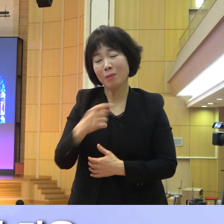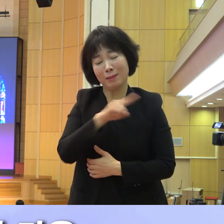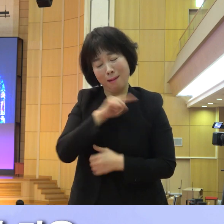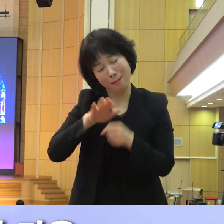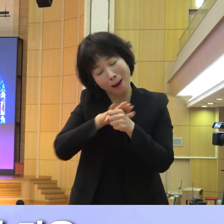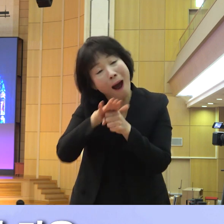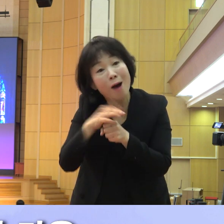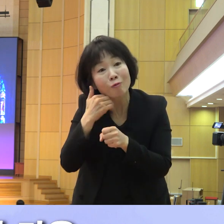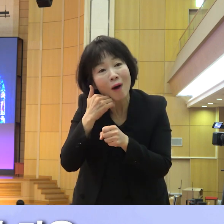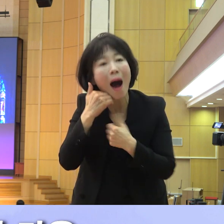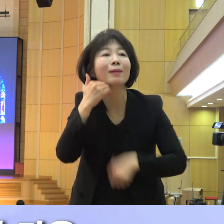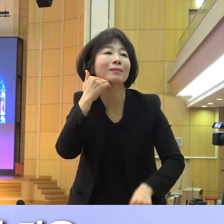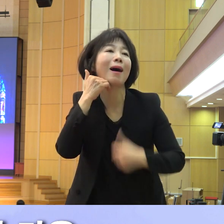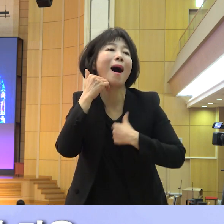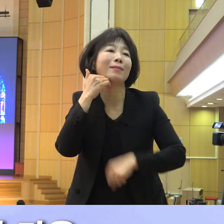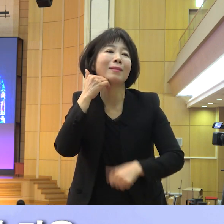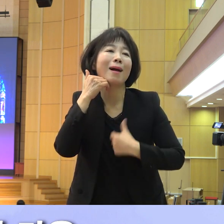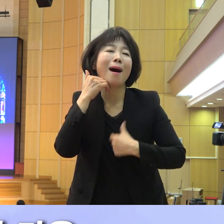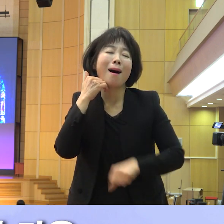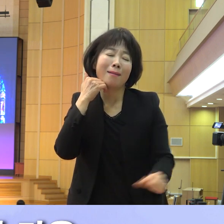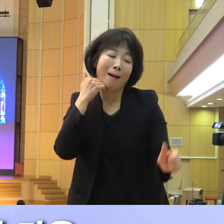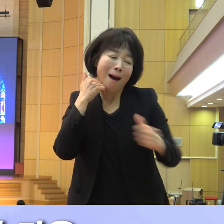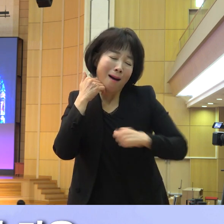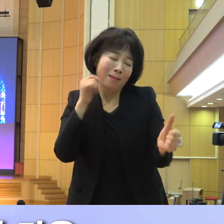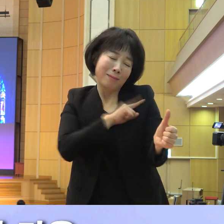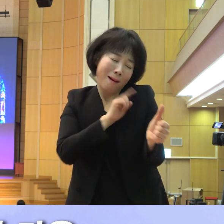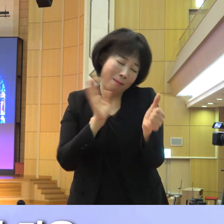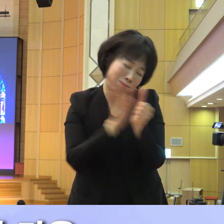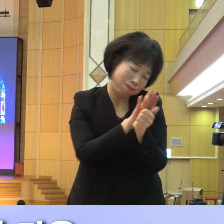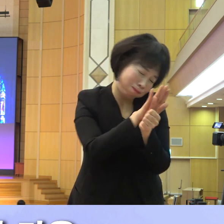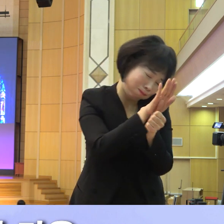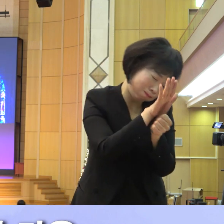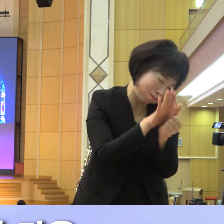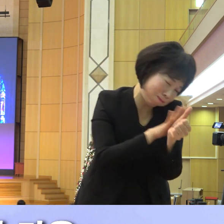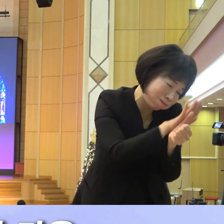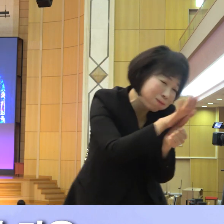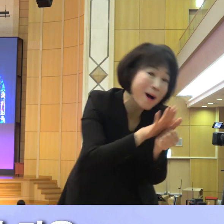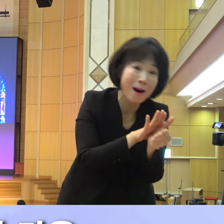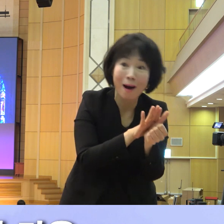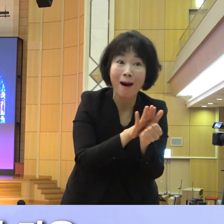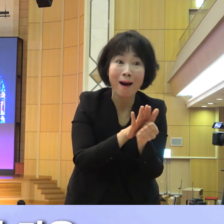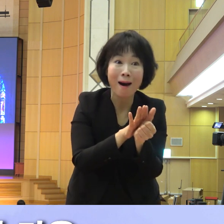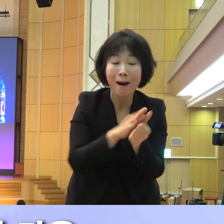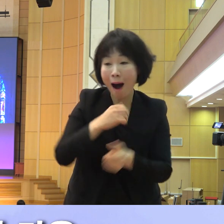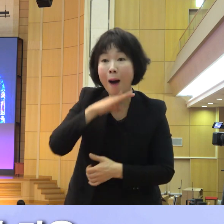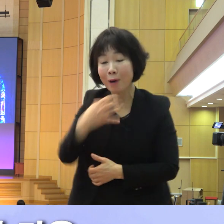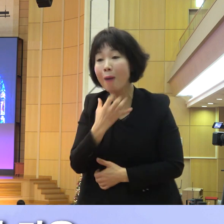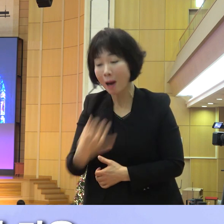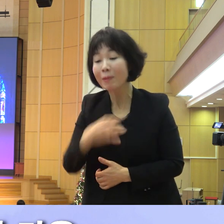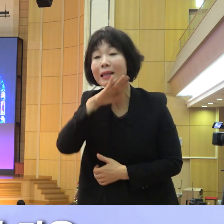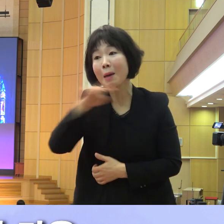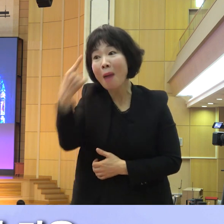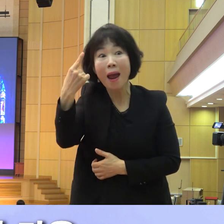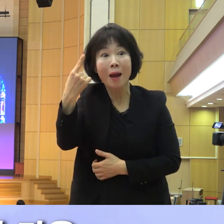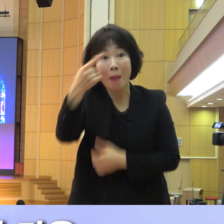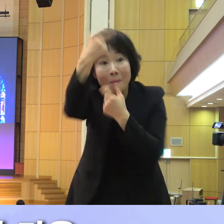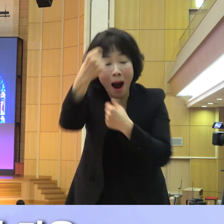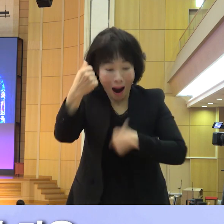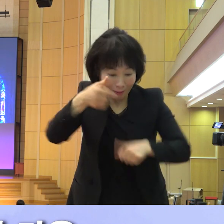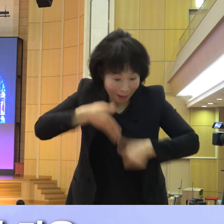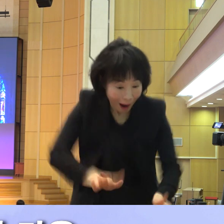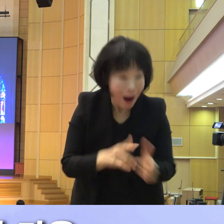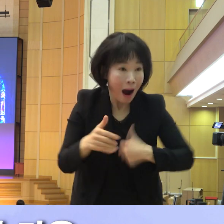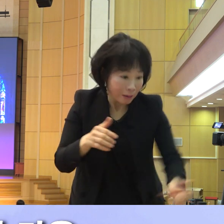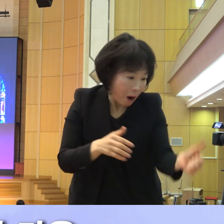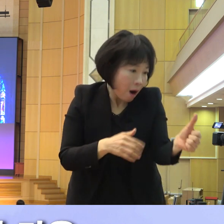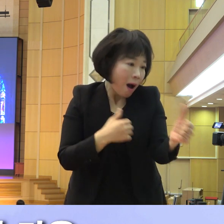중에서 첫 번째라고 할 정도로 가장 사랑하는 100살에 낳은 내 독자를 하나님께 번제로 드리는